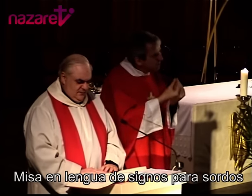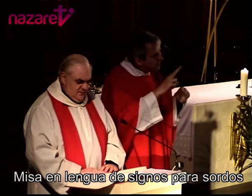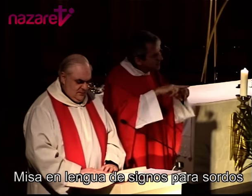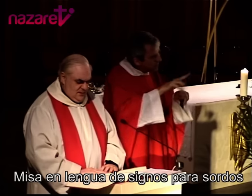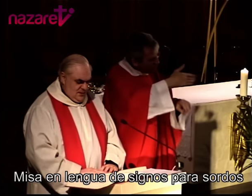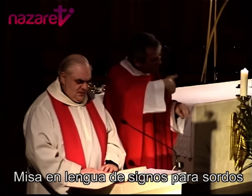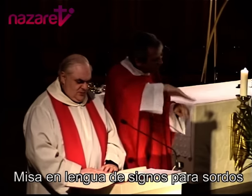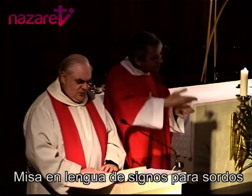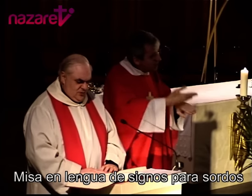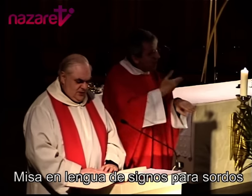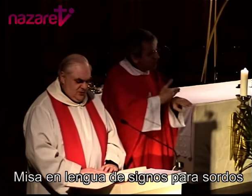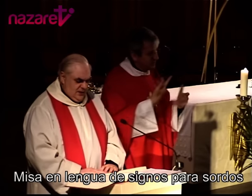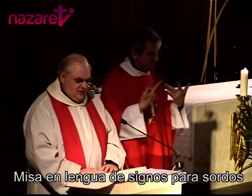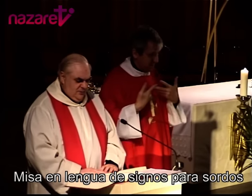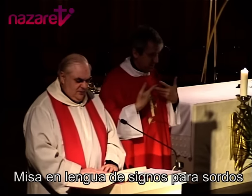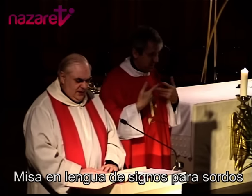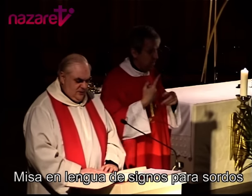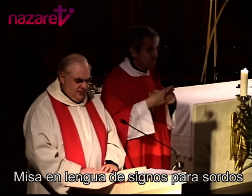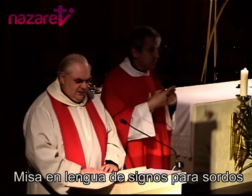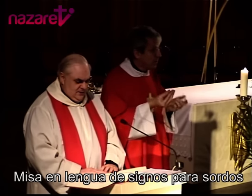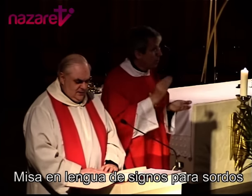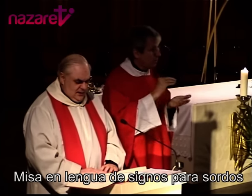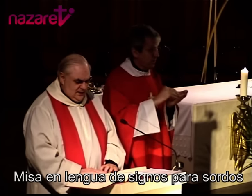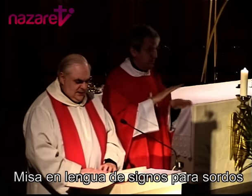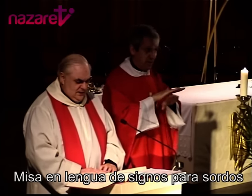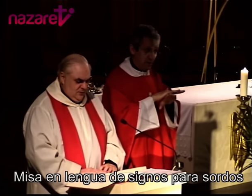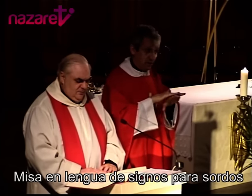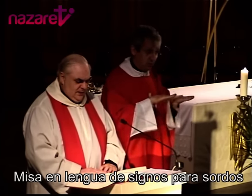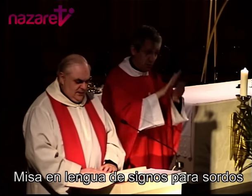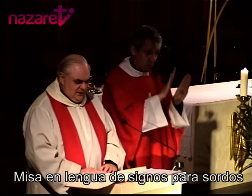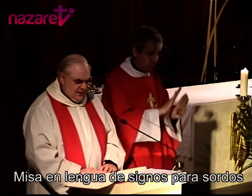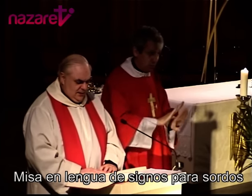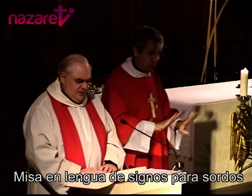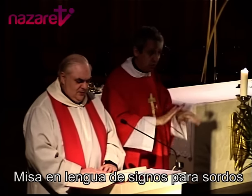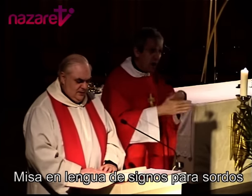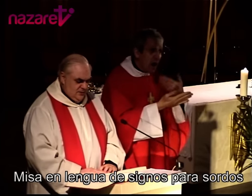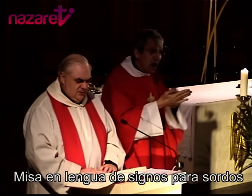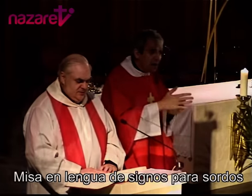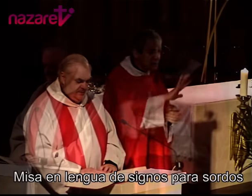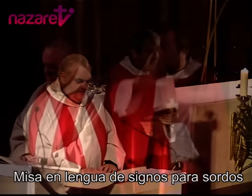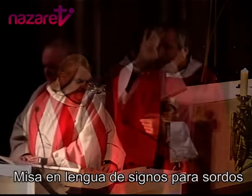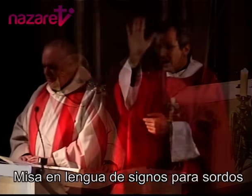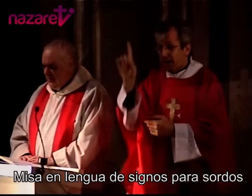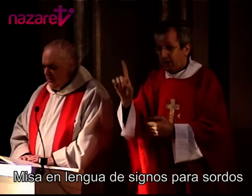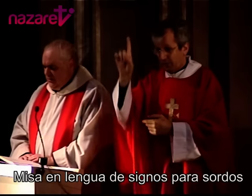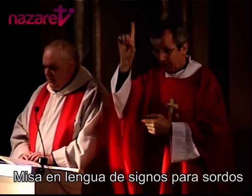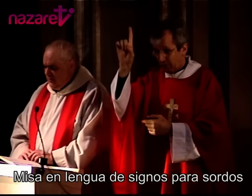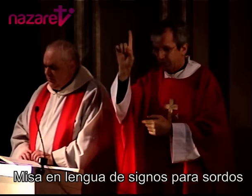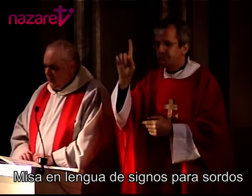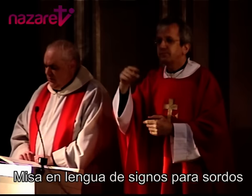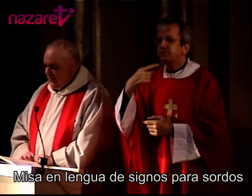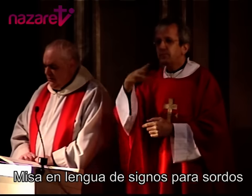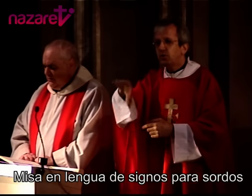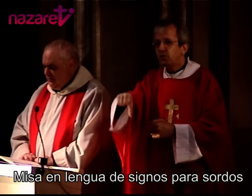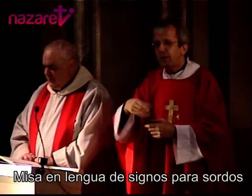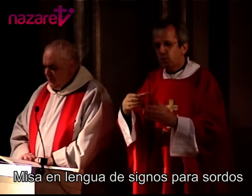padecer, porque os digo que ya no la volveré a comer hasta que se cumpla en el reino de Dios. y tomando